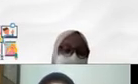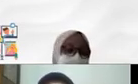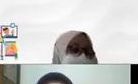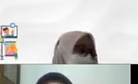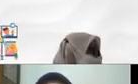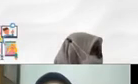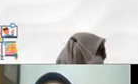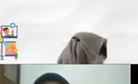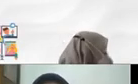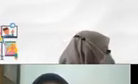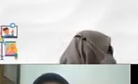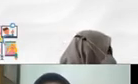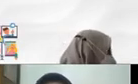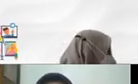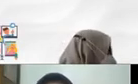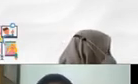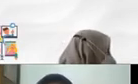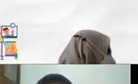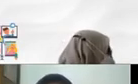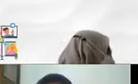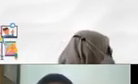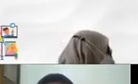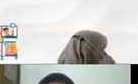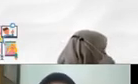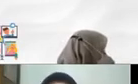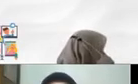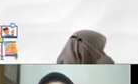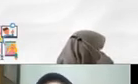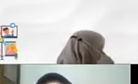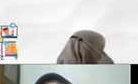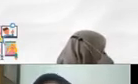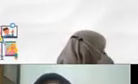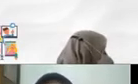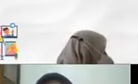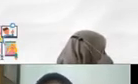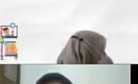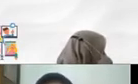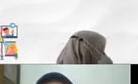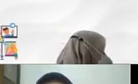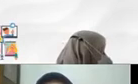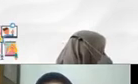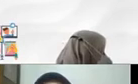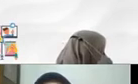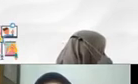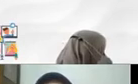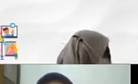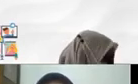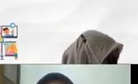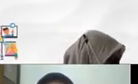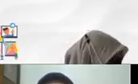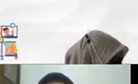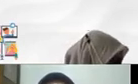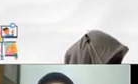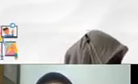tadi mereka tidak terlibat dalam bekerja Atau bersekolah Atau juga dalam berbagai pelatihan yang ada